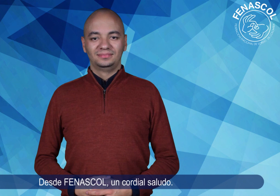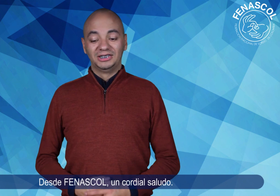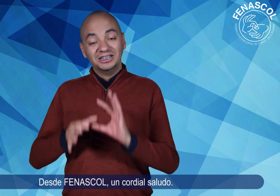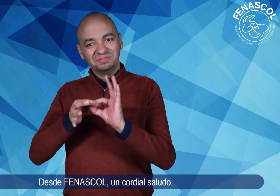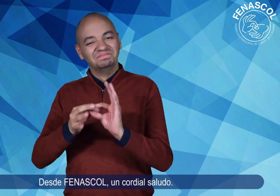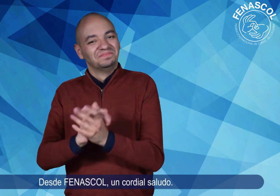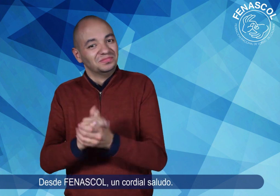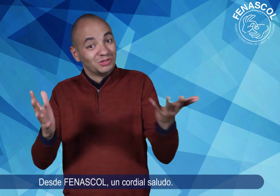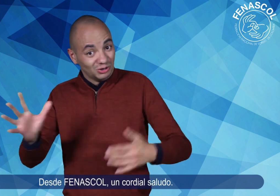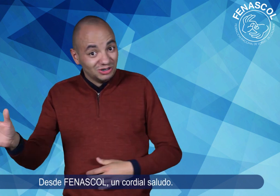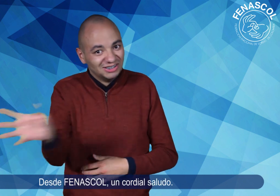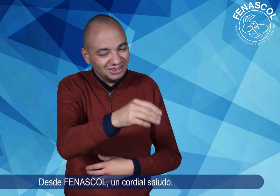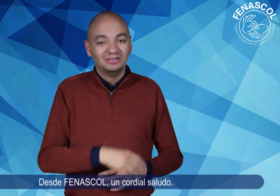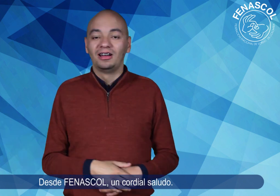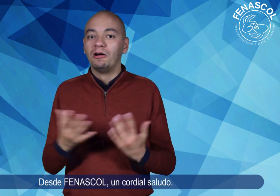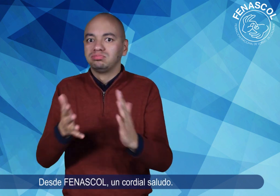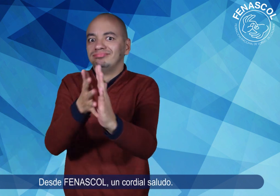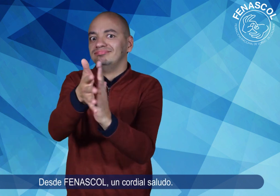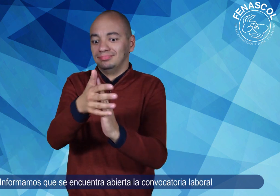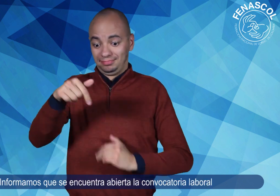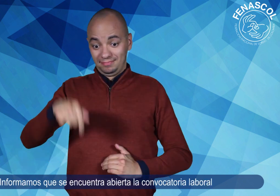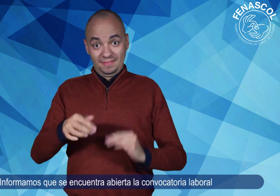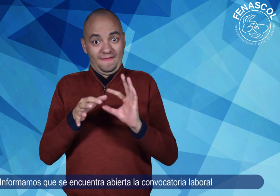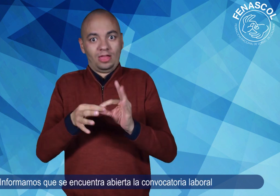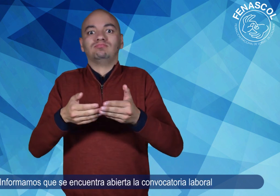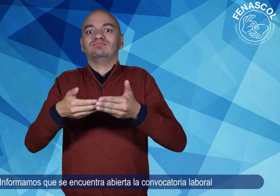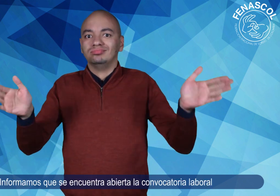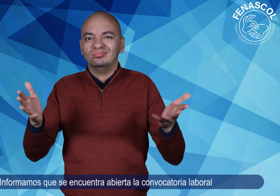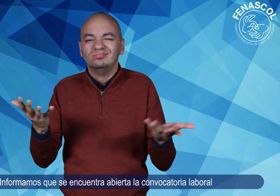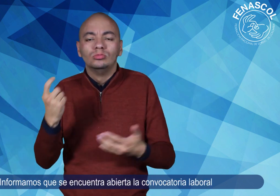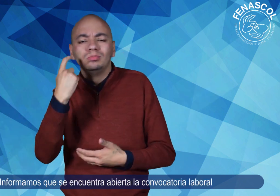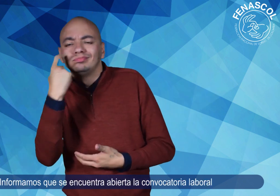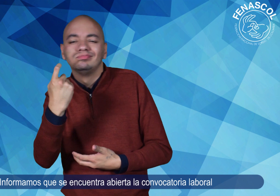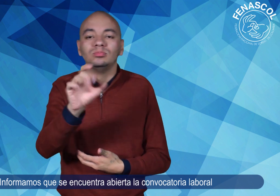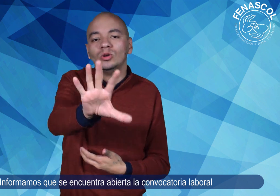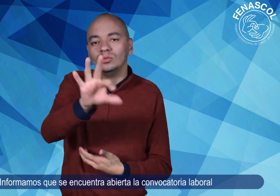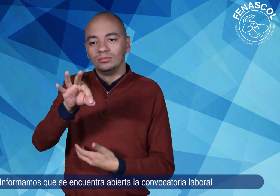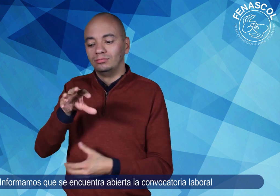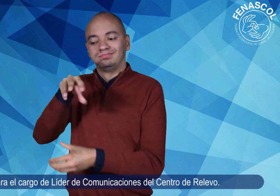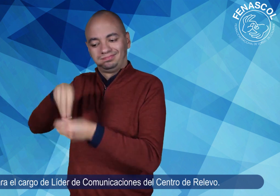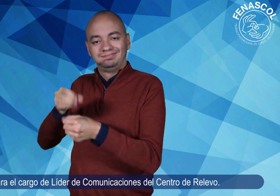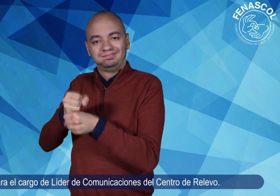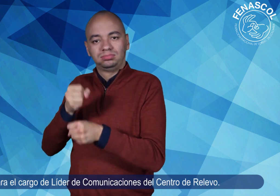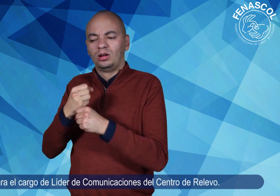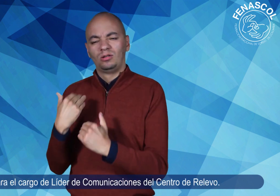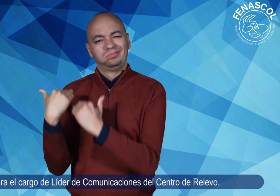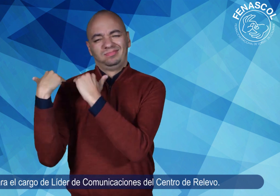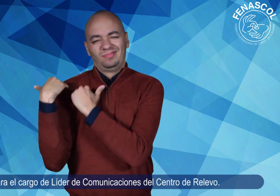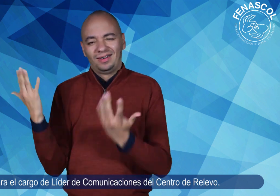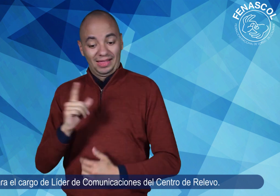Desde FENASCOL, un cordial saludo. Informamos que se encuentra abierta la convocatoria laboral para el cargo de líder de